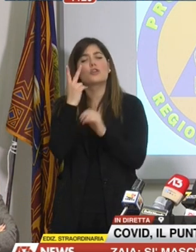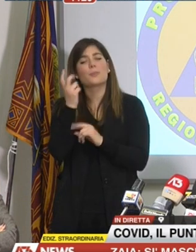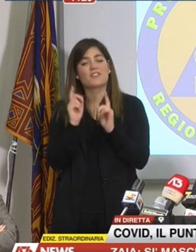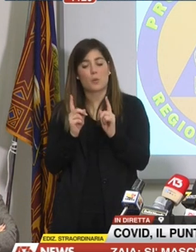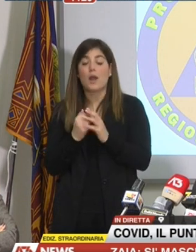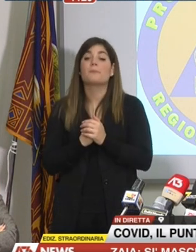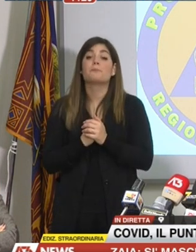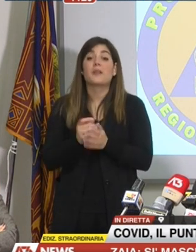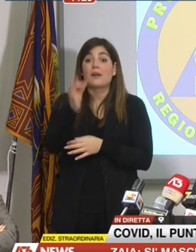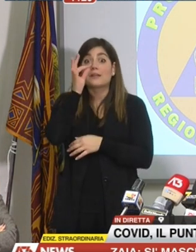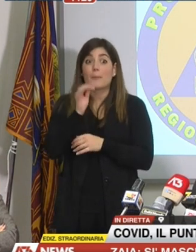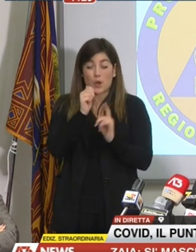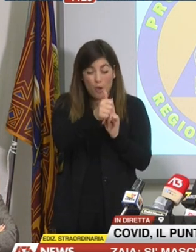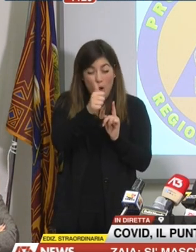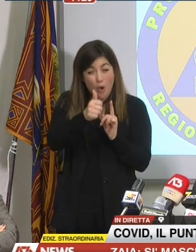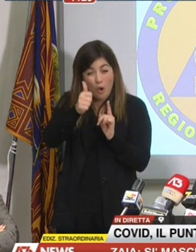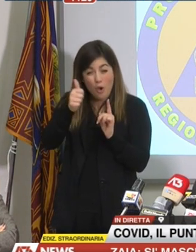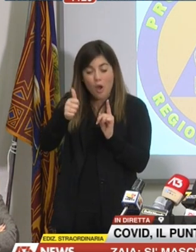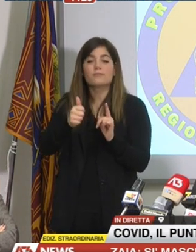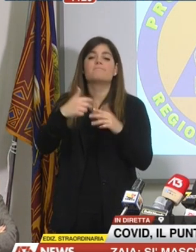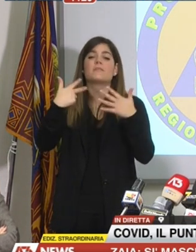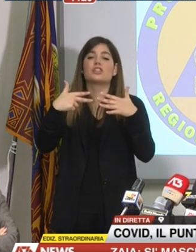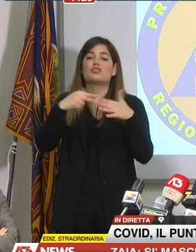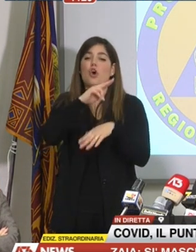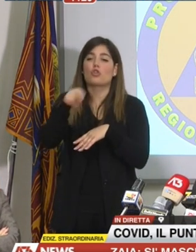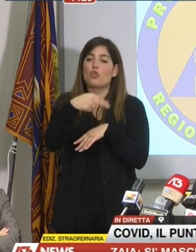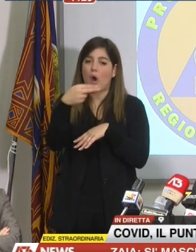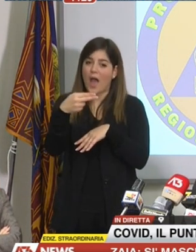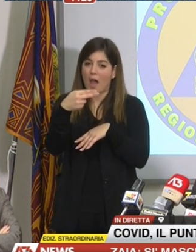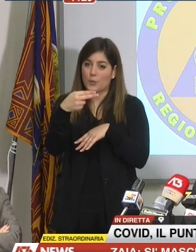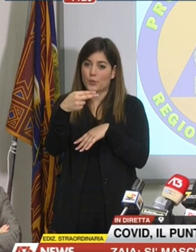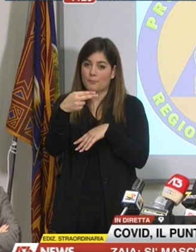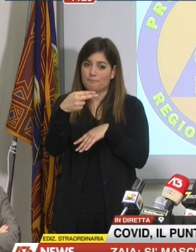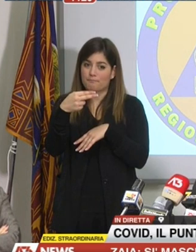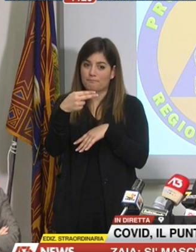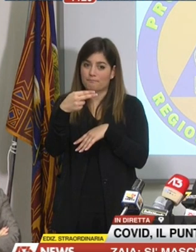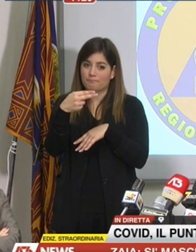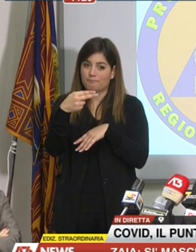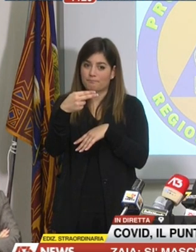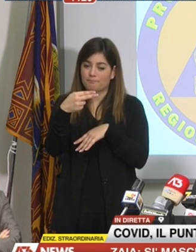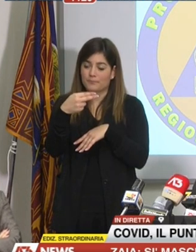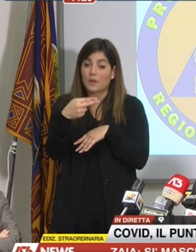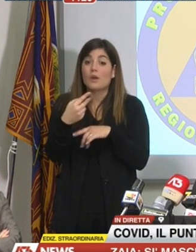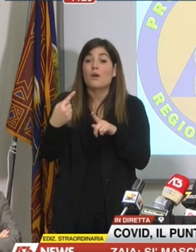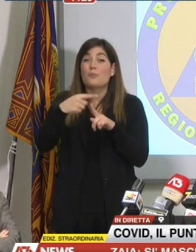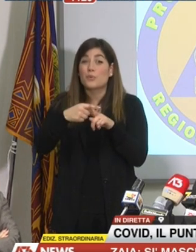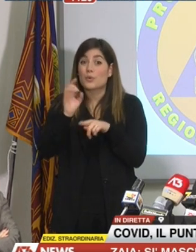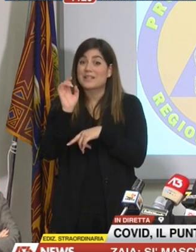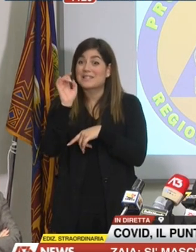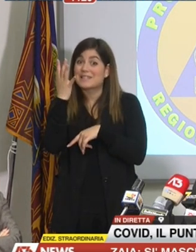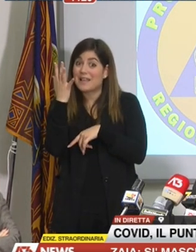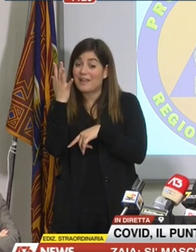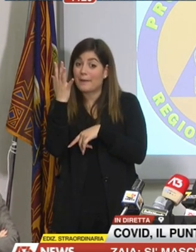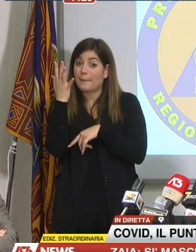18 euro a tampone, per ogni tampone che il medico di base fa, e 12 euro se lo fa